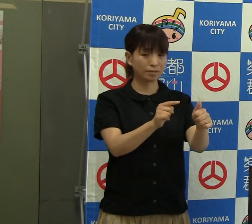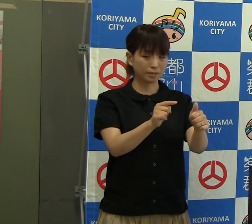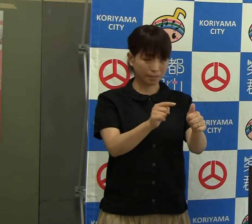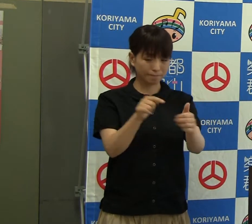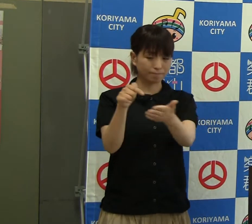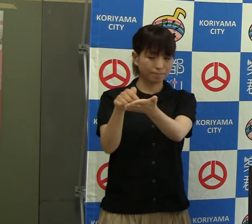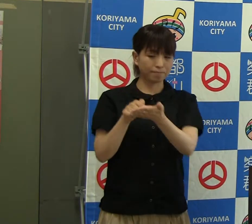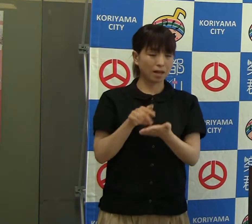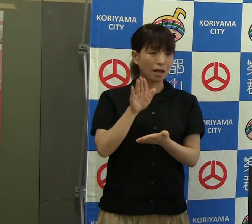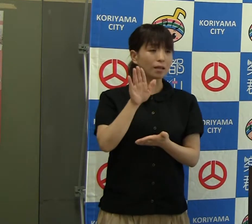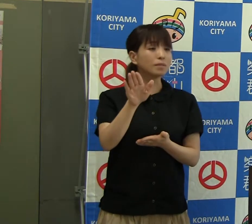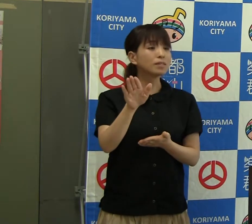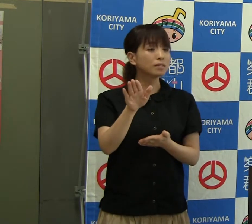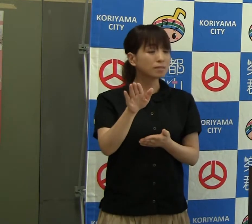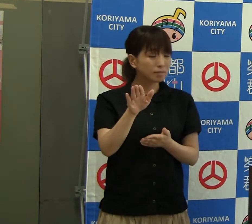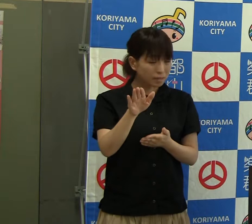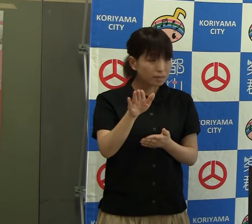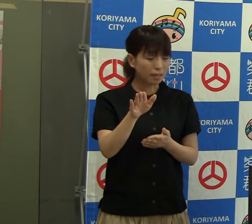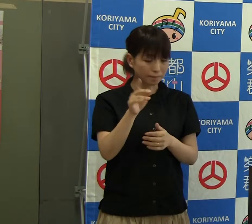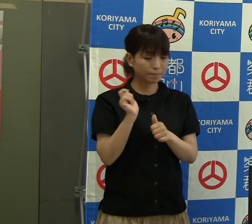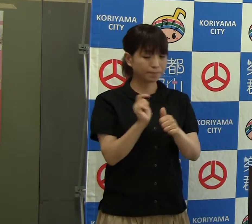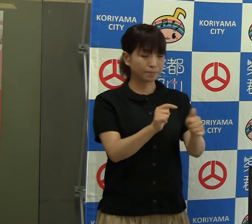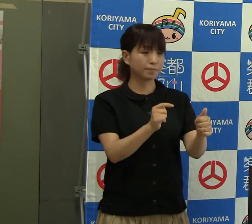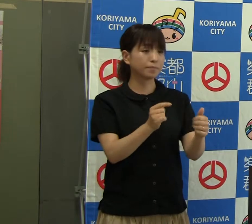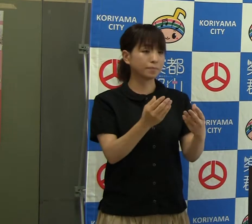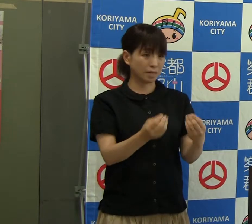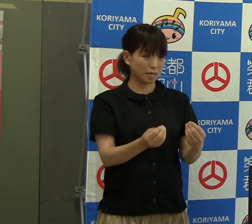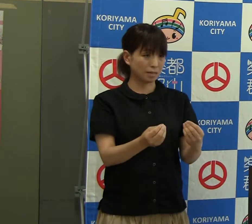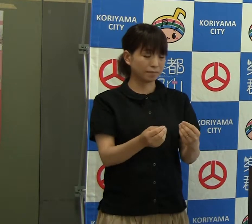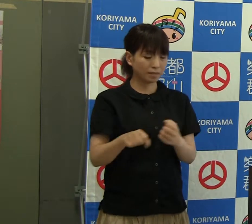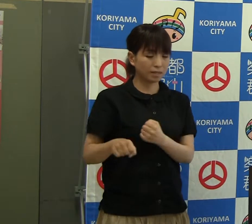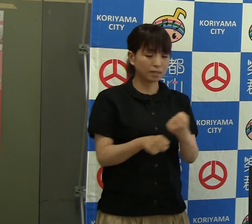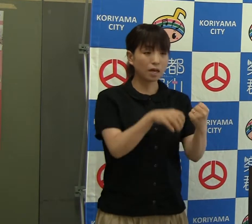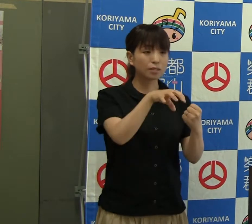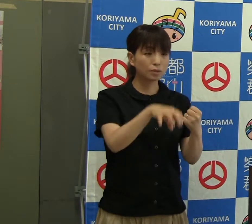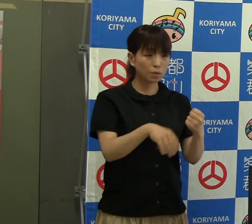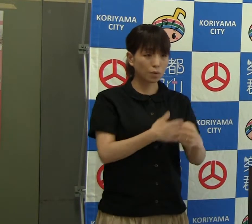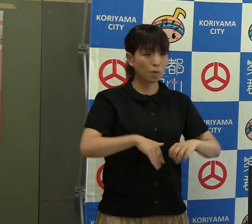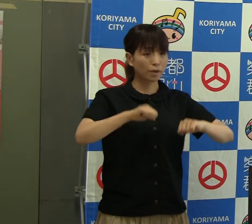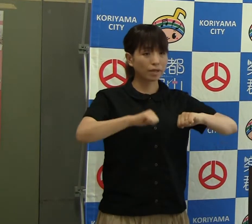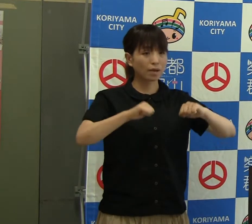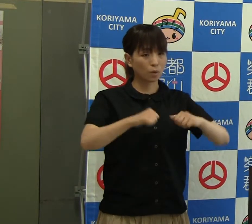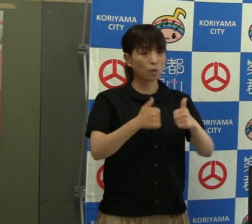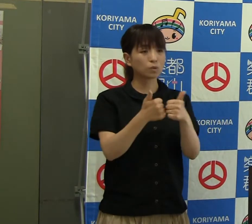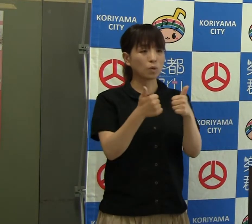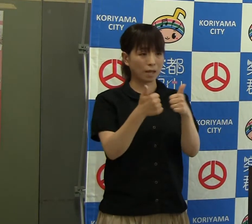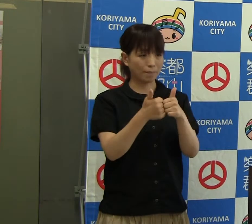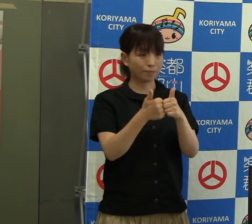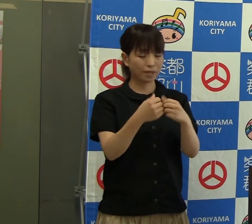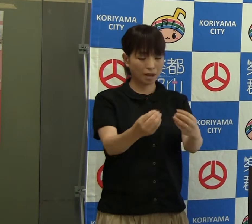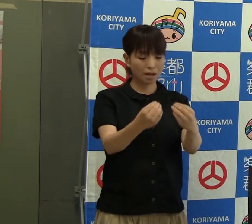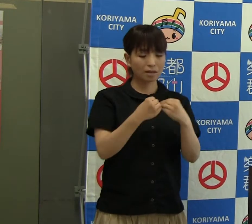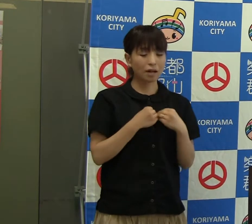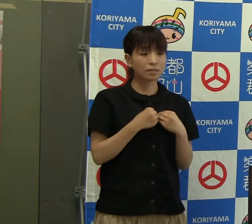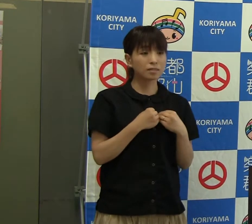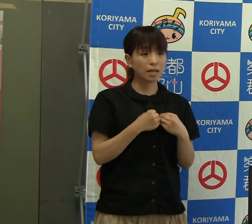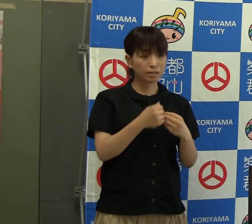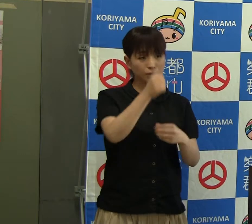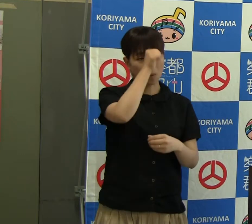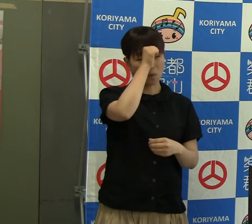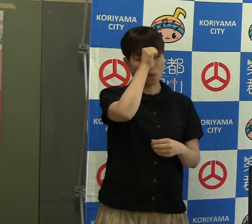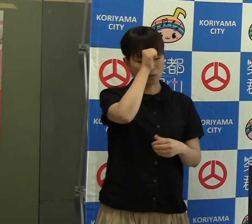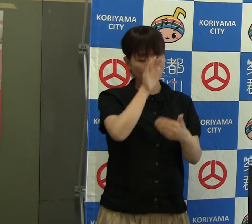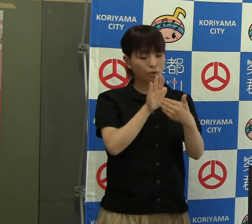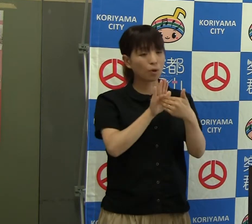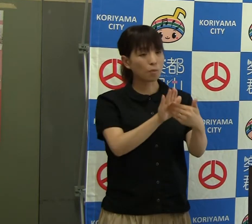によりまして伺わせていただきまして、避難所での健康相談、感染症予防業務等を実施